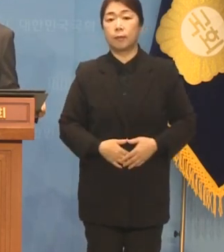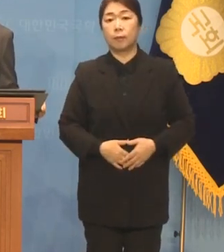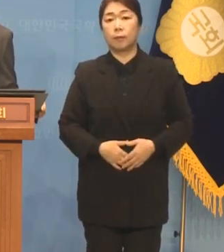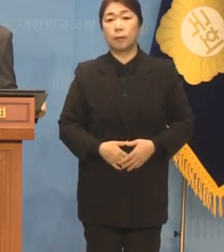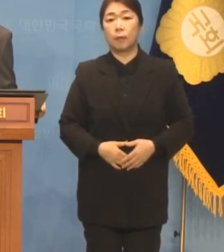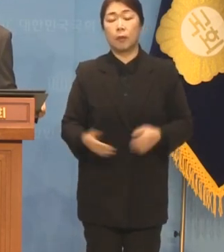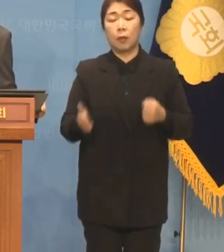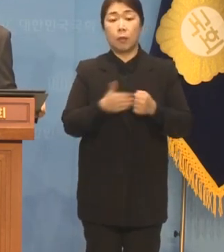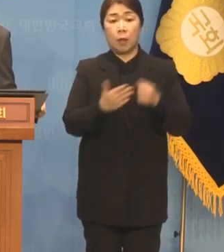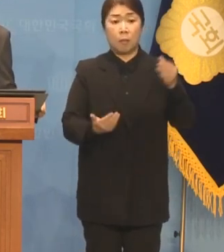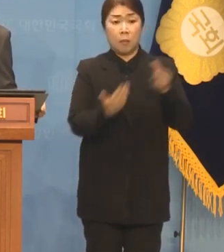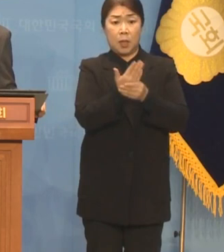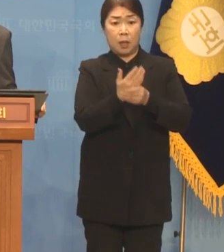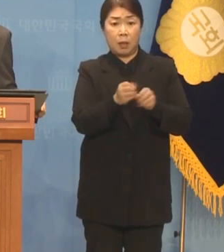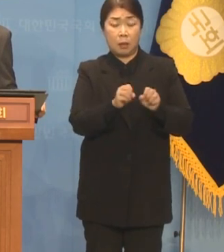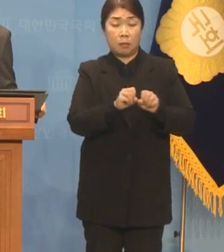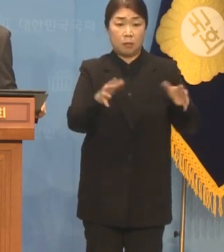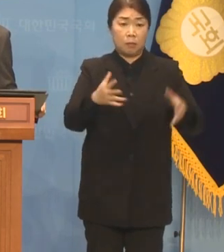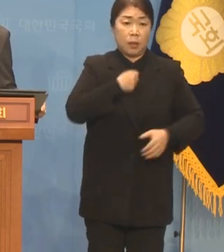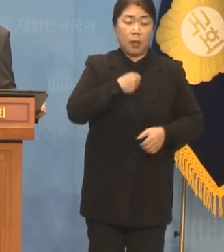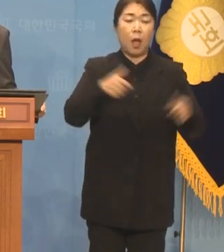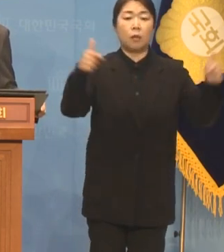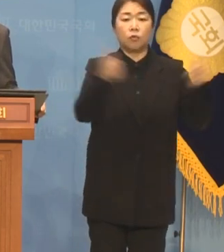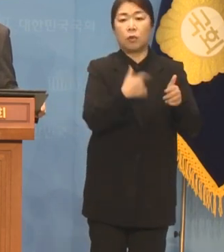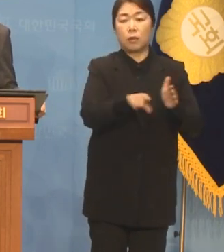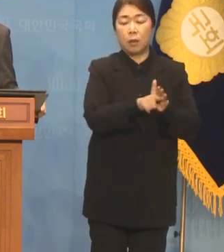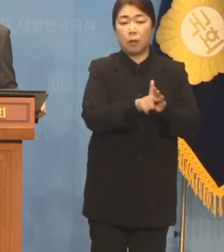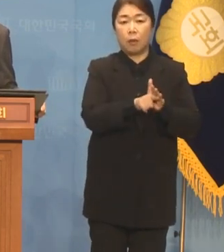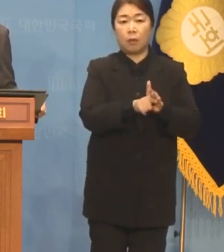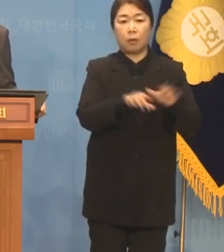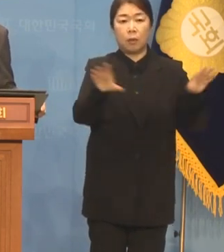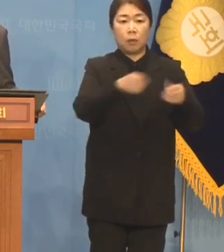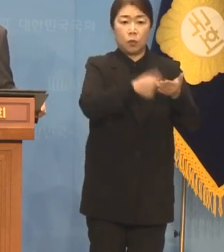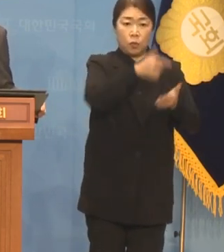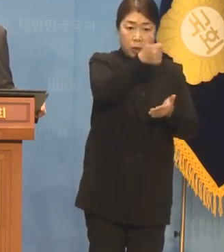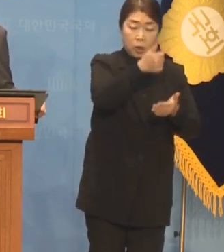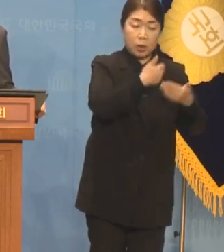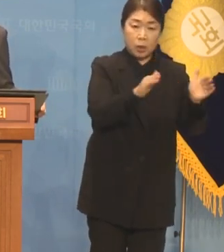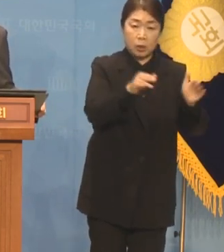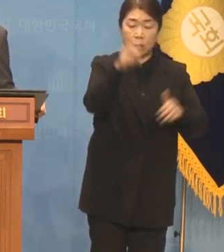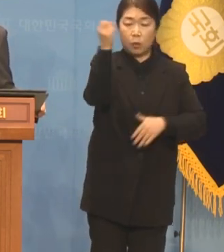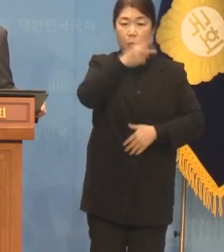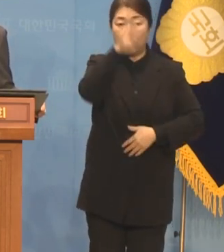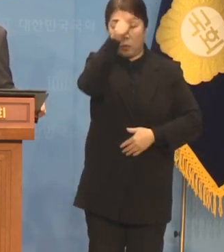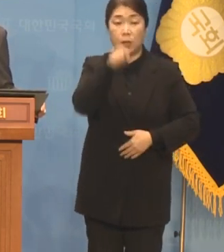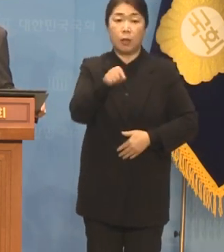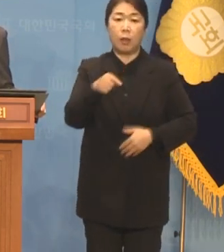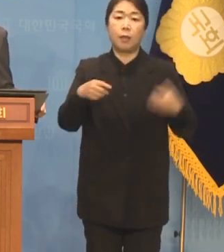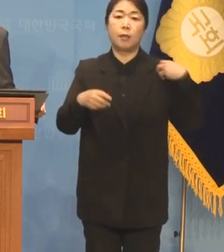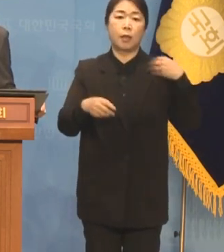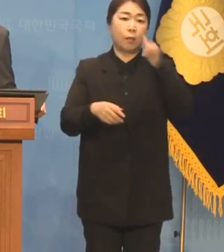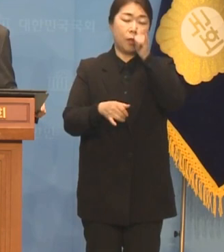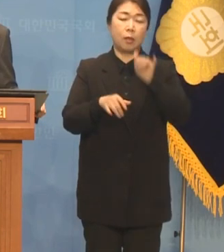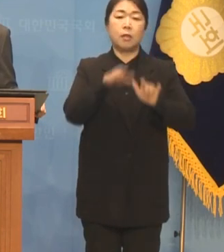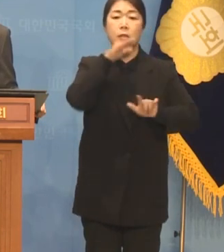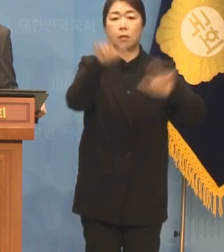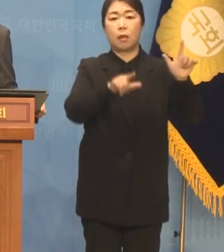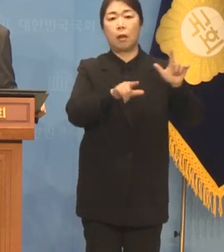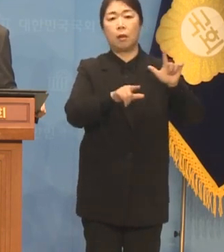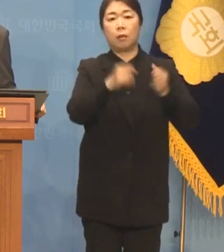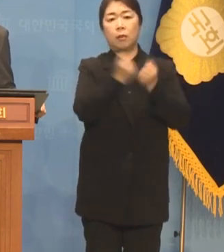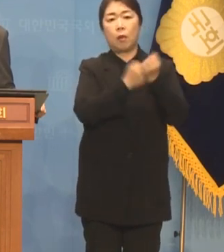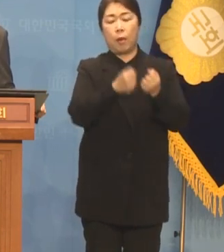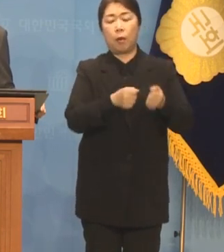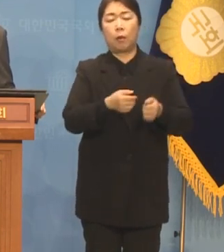총리실이나 혹은 경찰, 소방당국의 책임 있는 이 부분에 대한 진상규명과